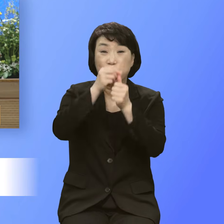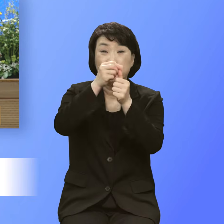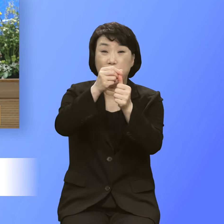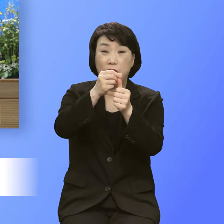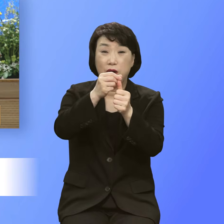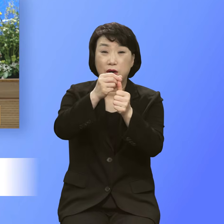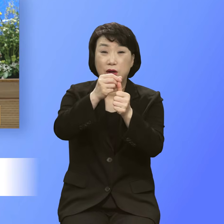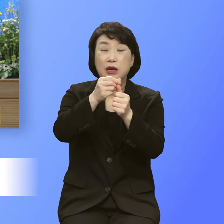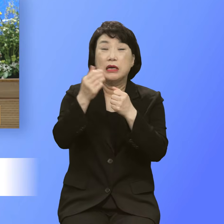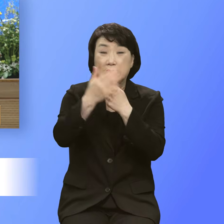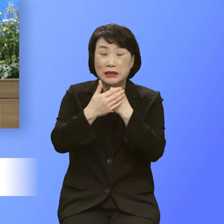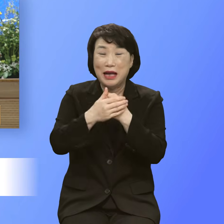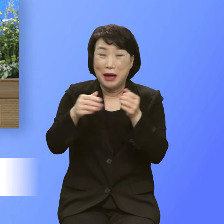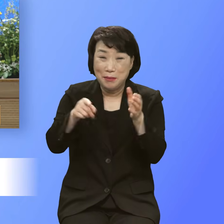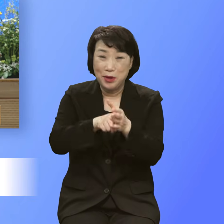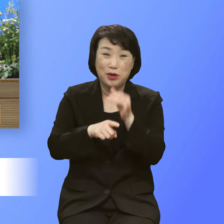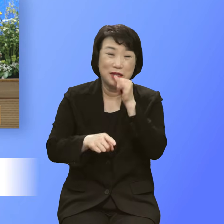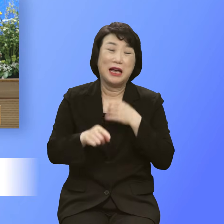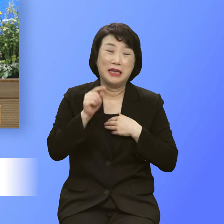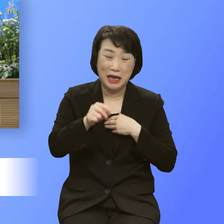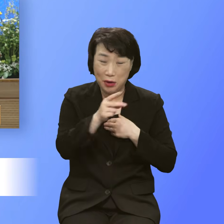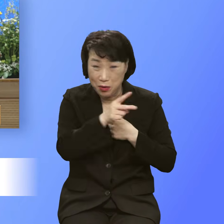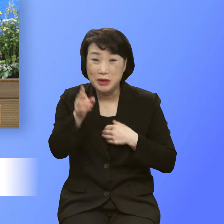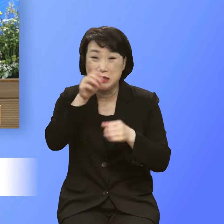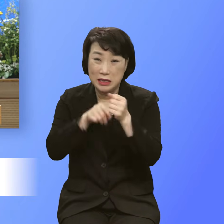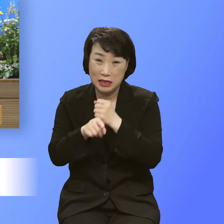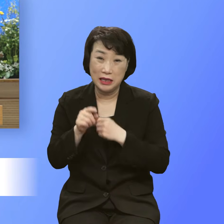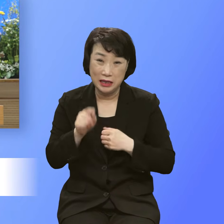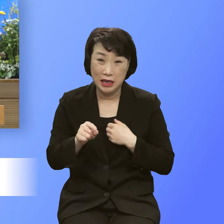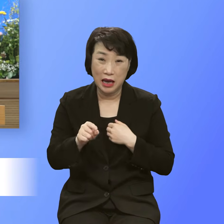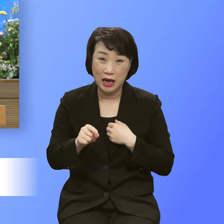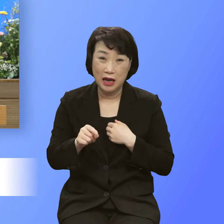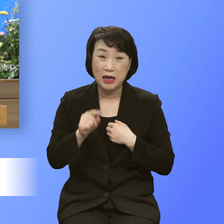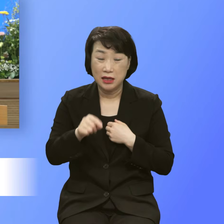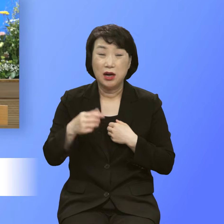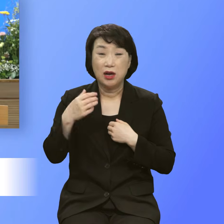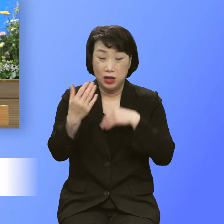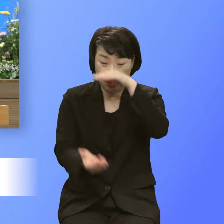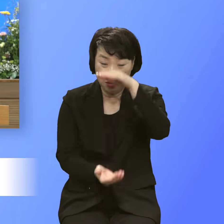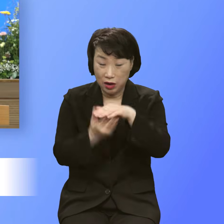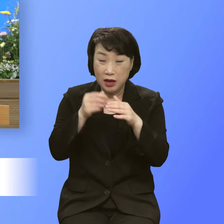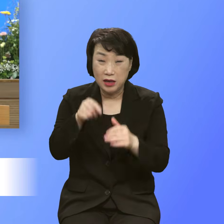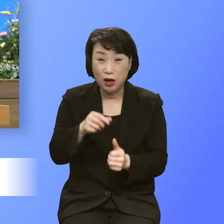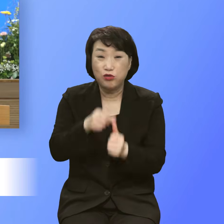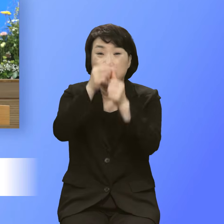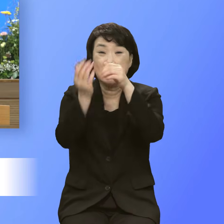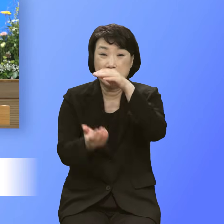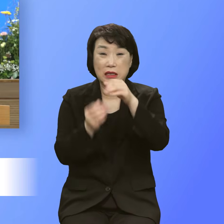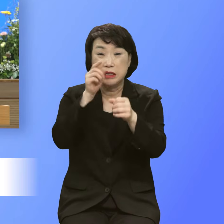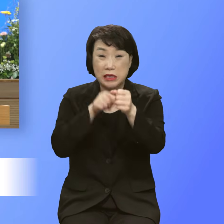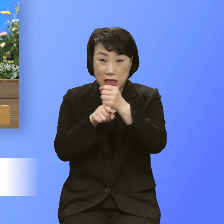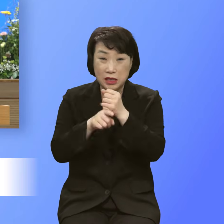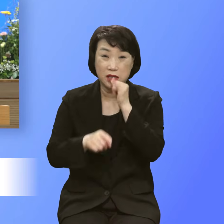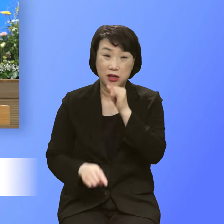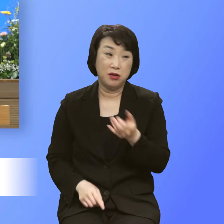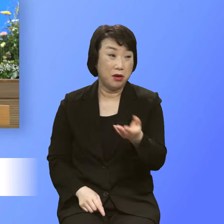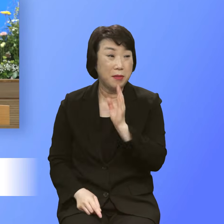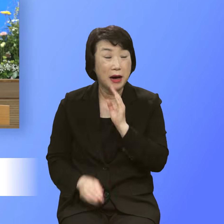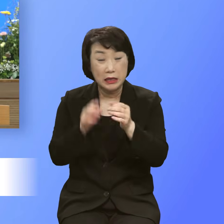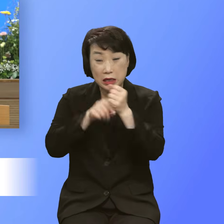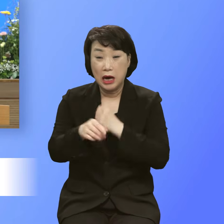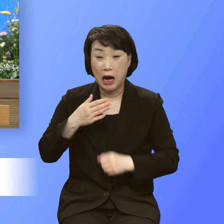구원받은 은혜를 믿는 것이 진리예요. 그래서 이런 것이 구원의 진리라 이 말이야.